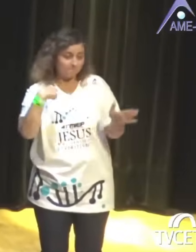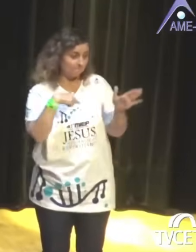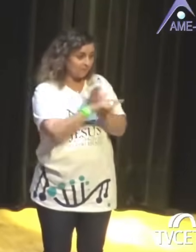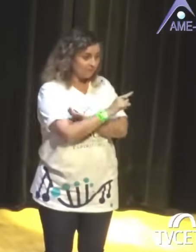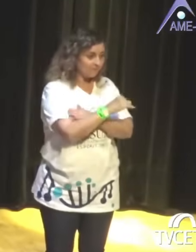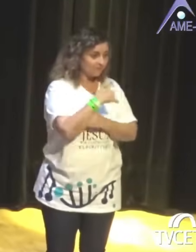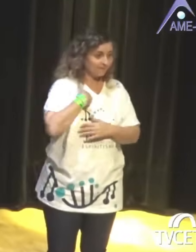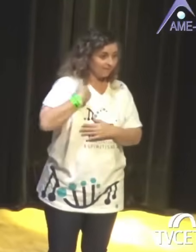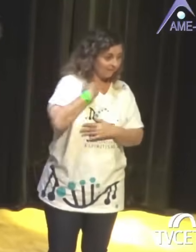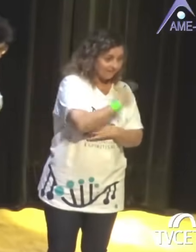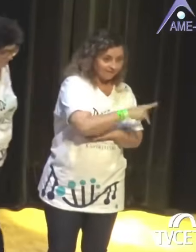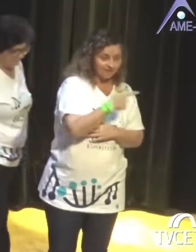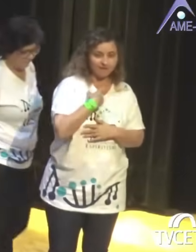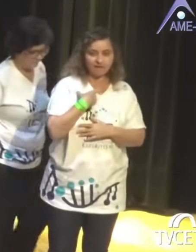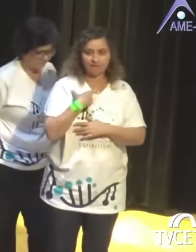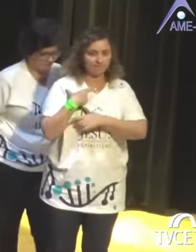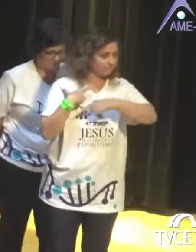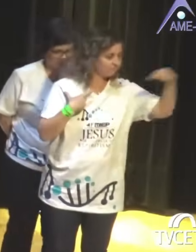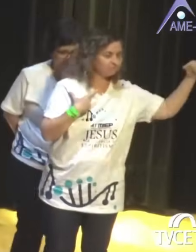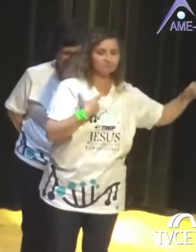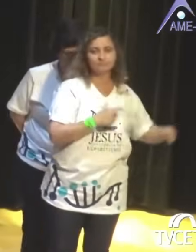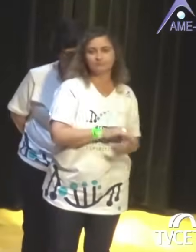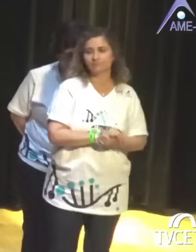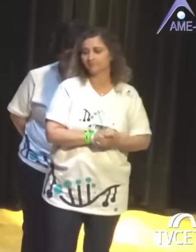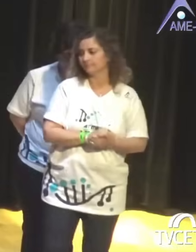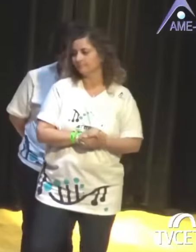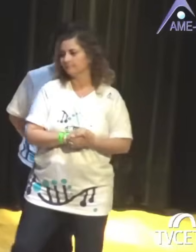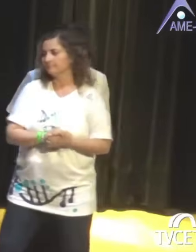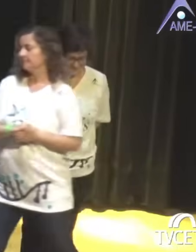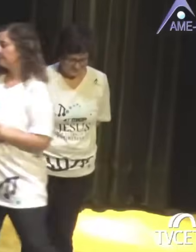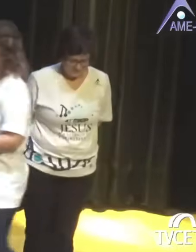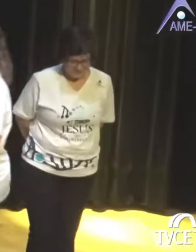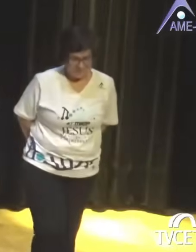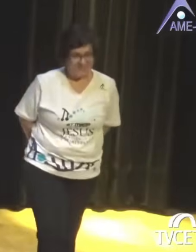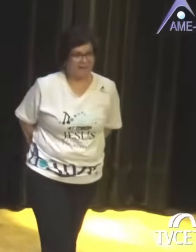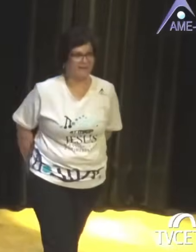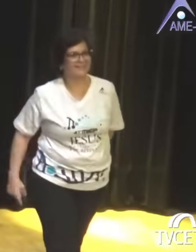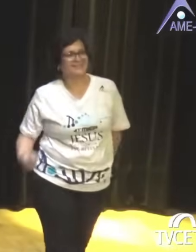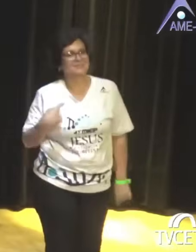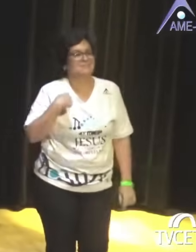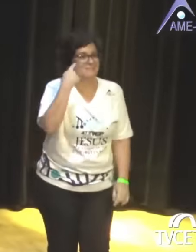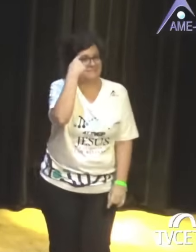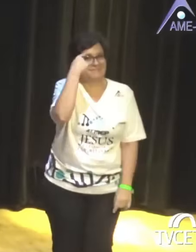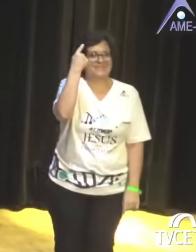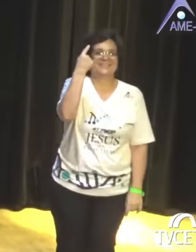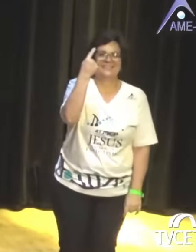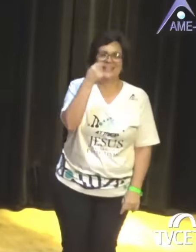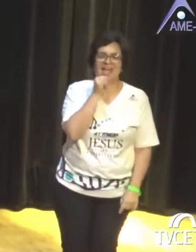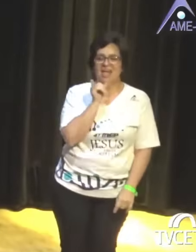levanta e vai embora imagina se eu disser para